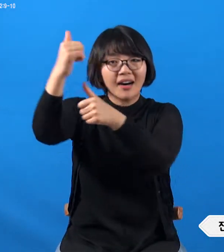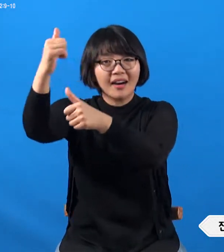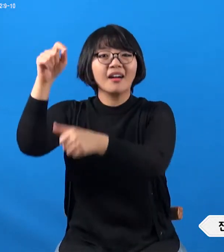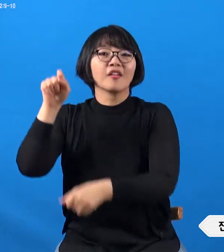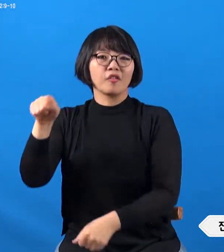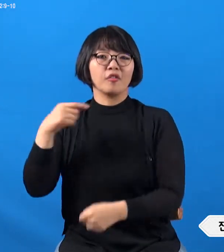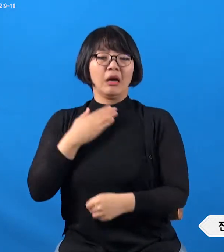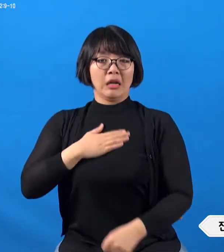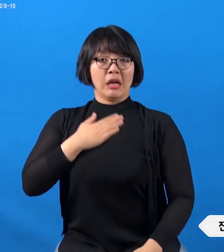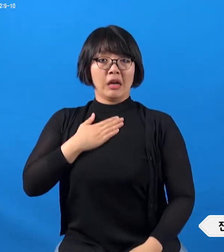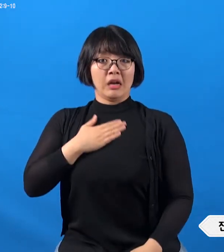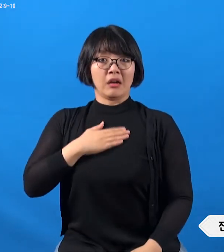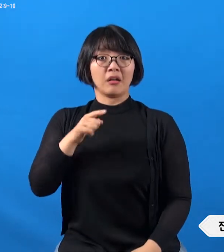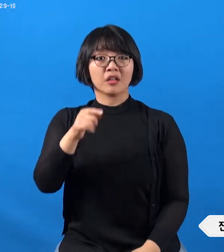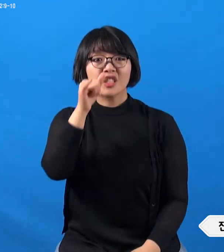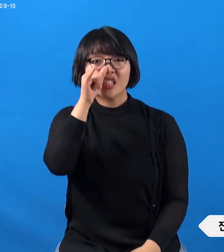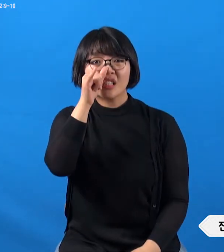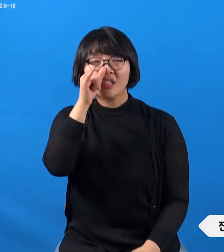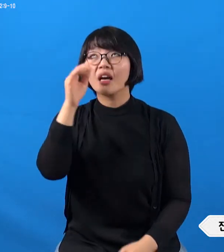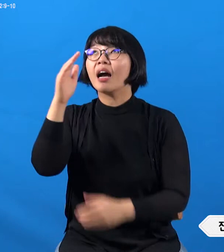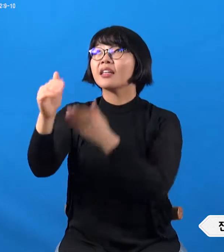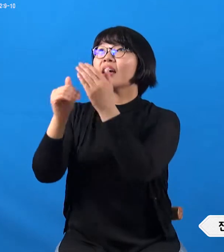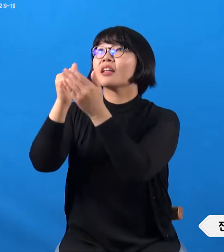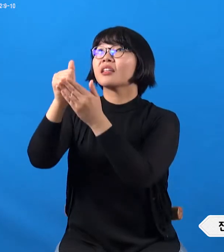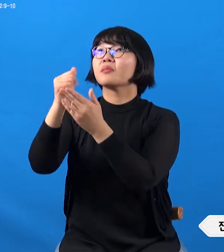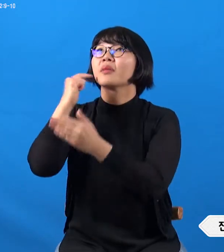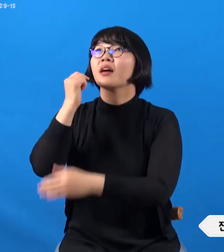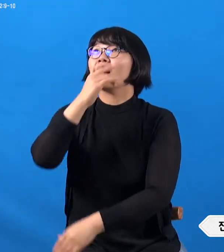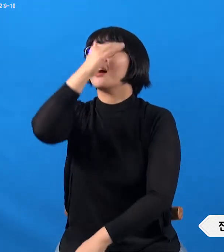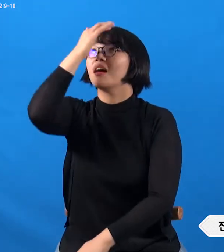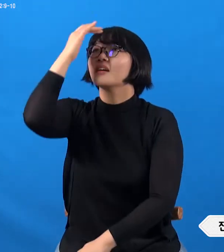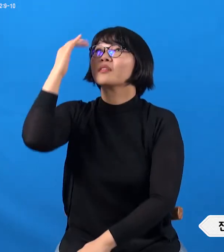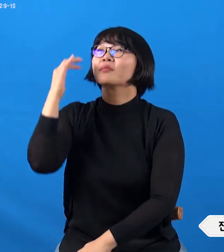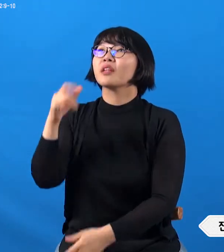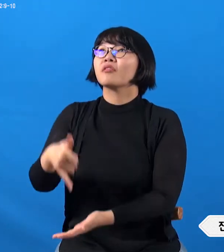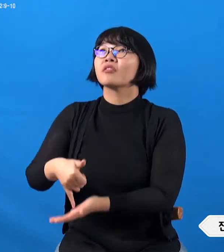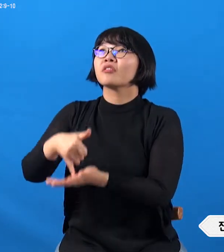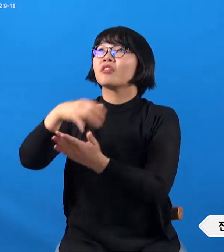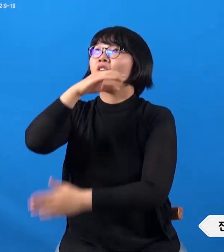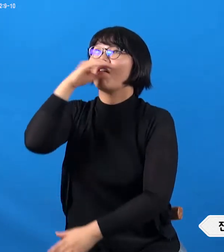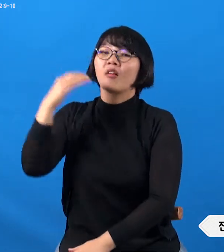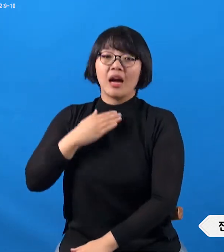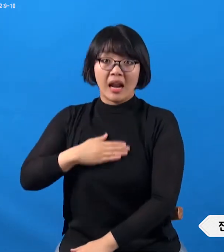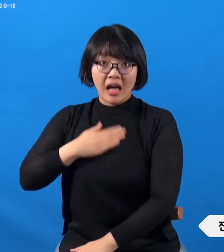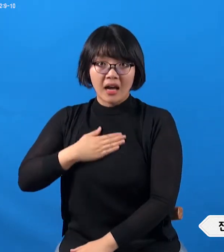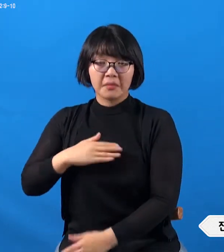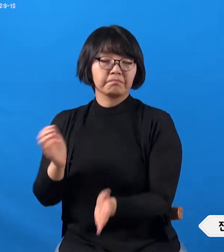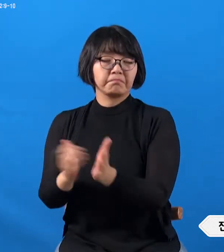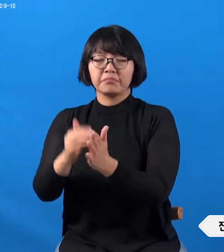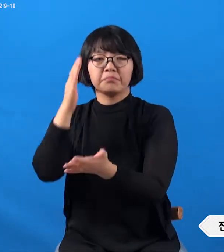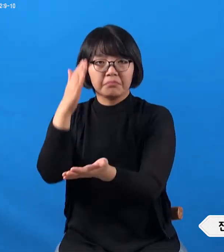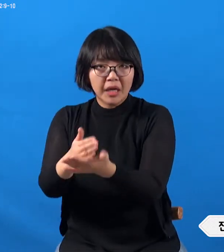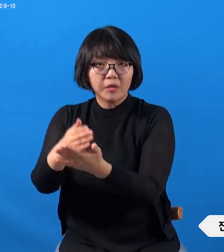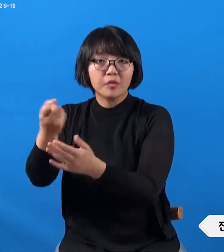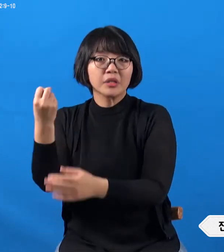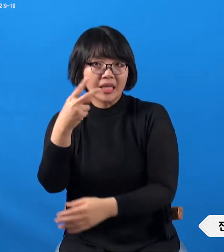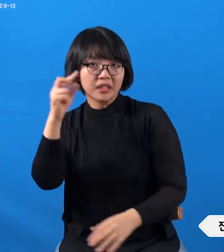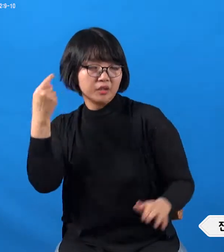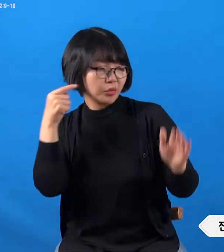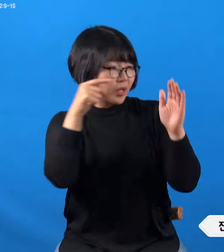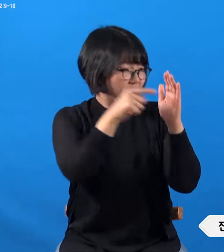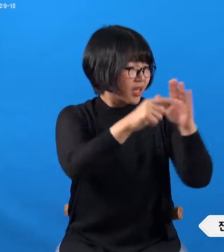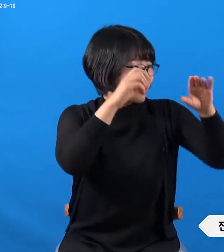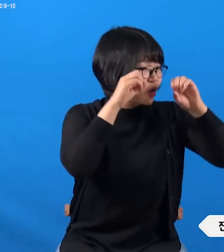놀라운 덕을 어둠 가운데 있는 그들을 향해 다시 가서 선포하라